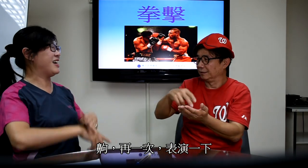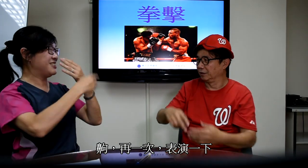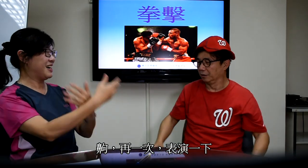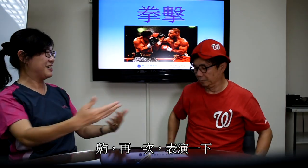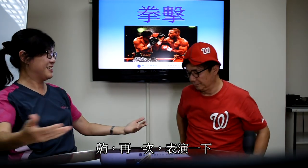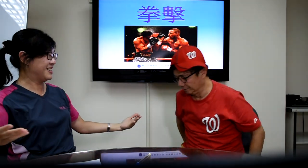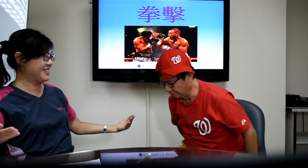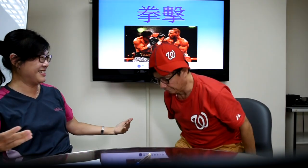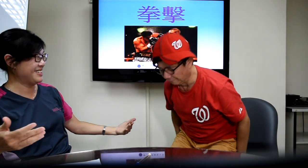下。